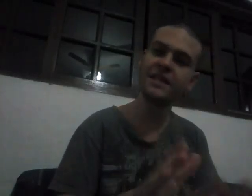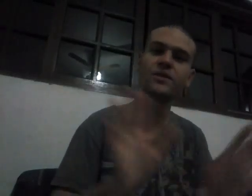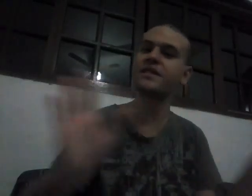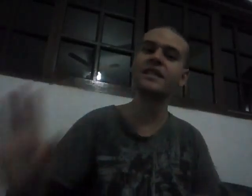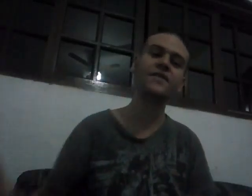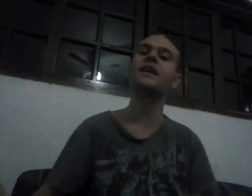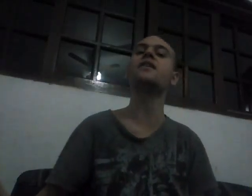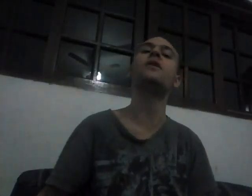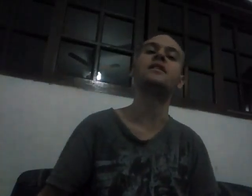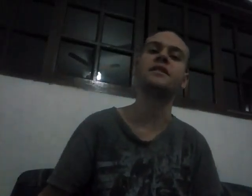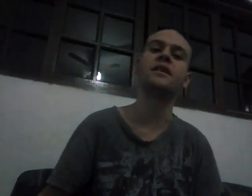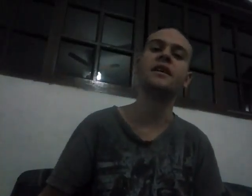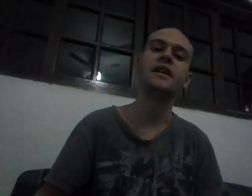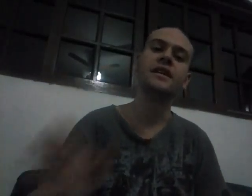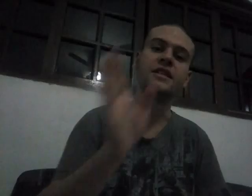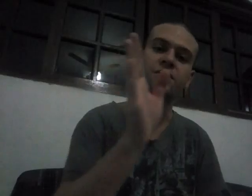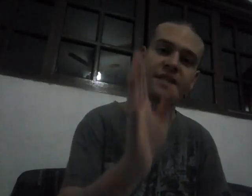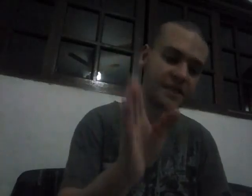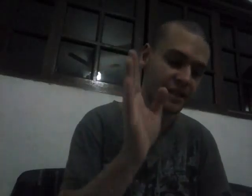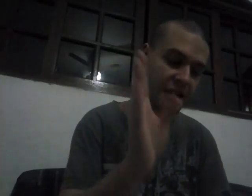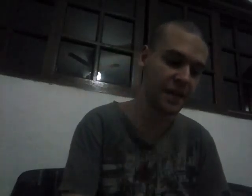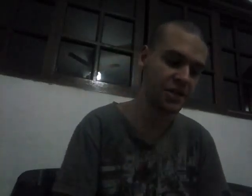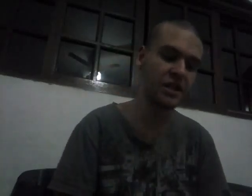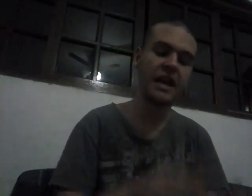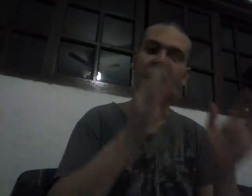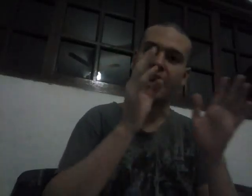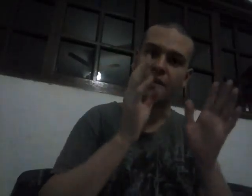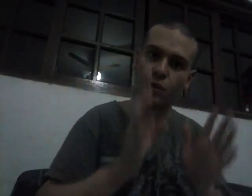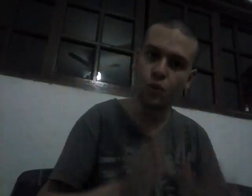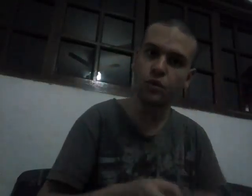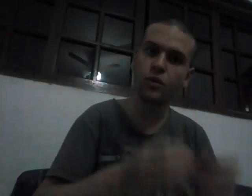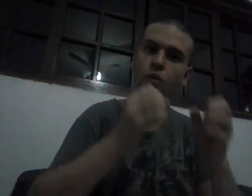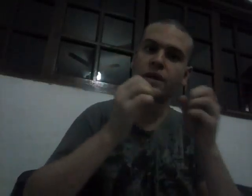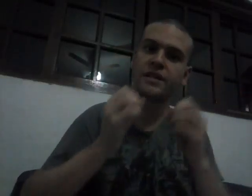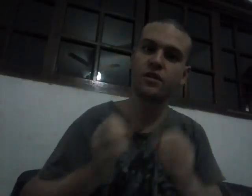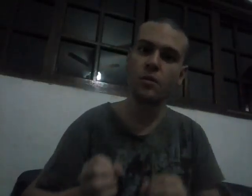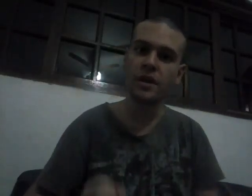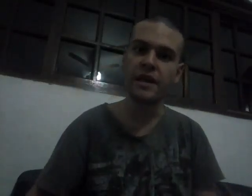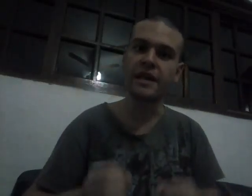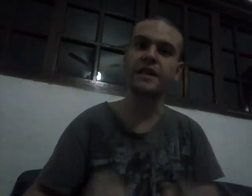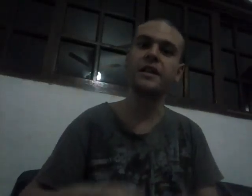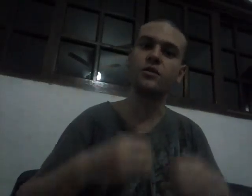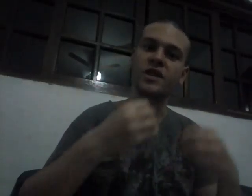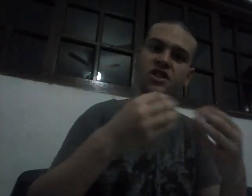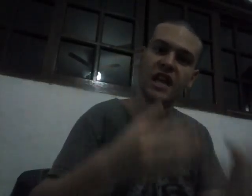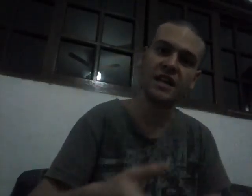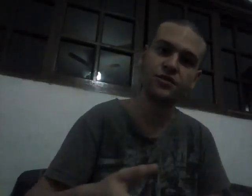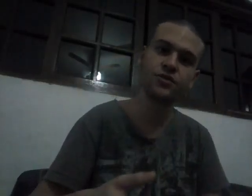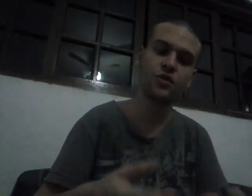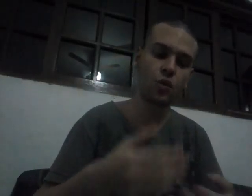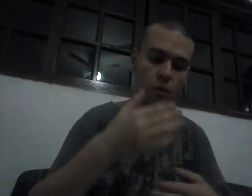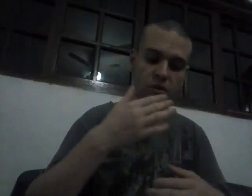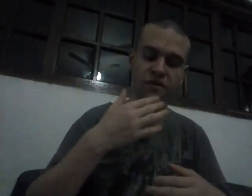Isso que significa linguagem. Isso vocês têm que ter em mente. É tudo o que se comunica, tanto em gestos, como